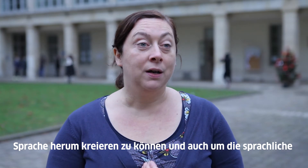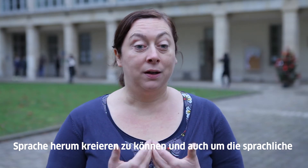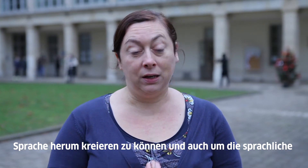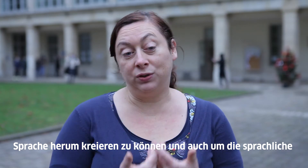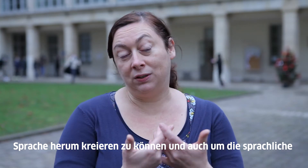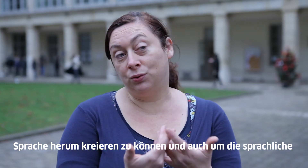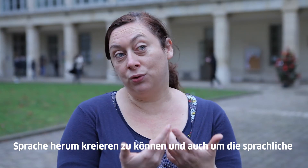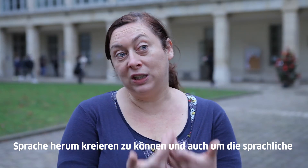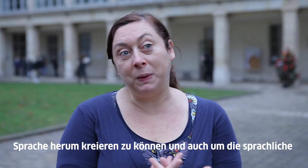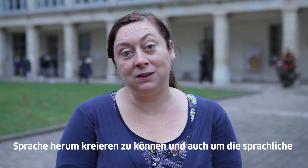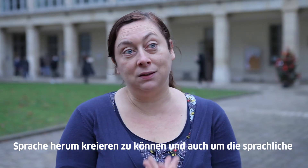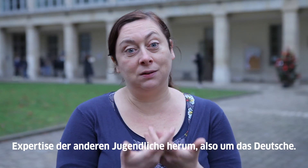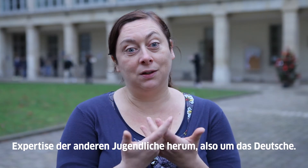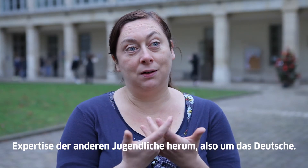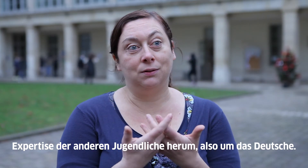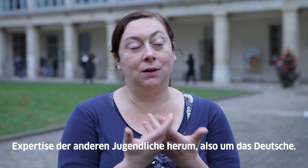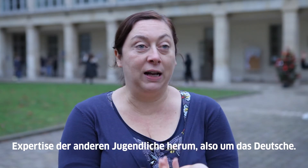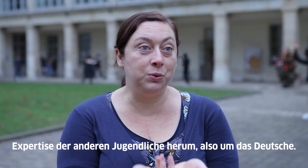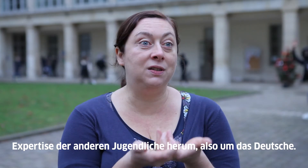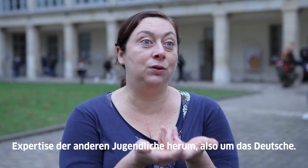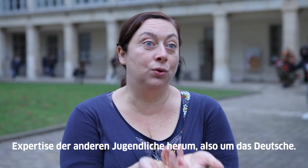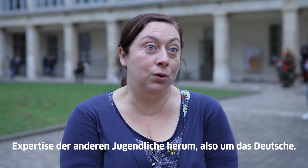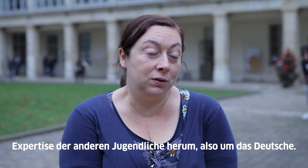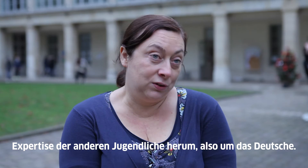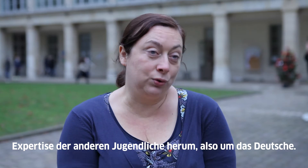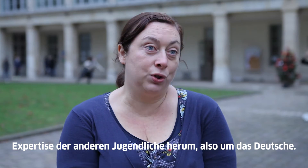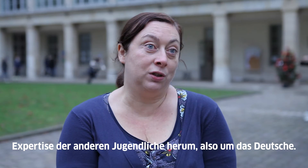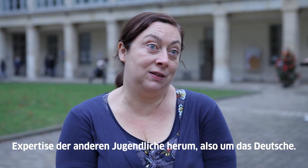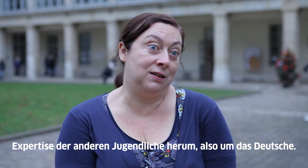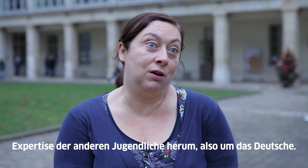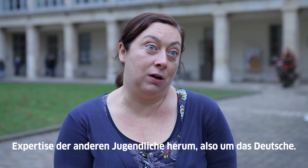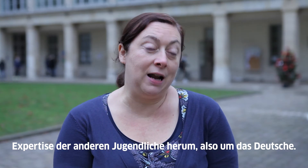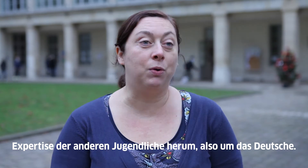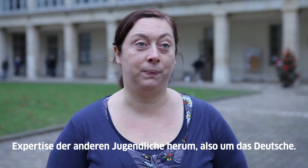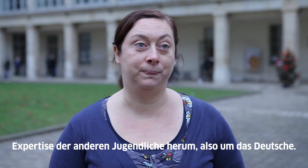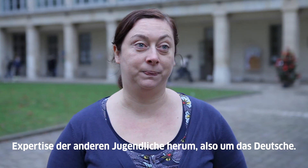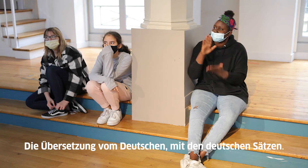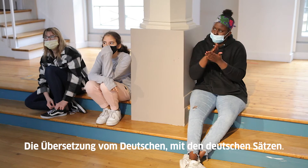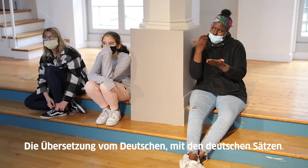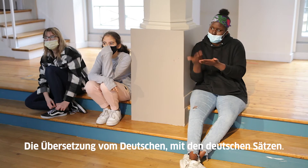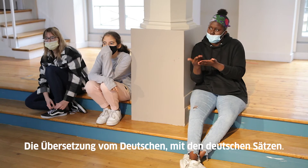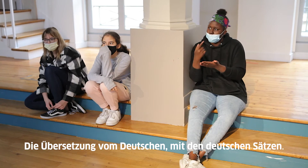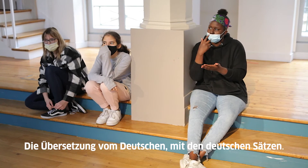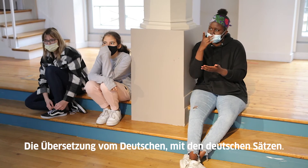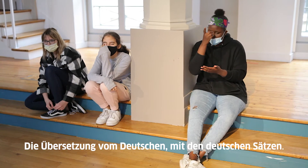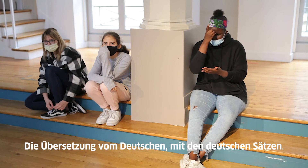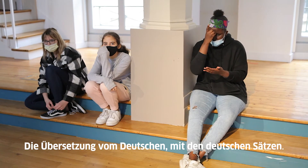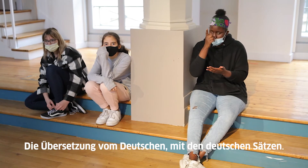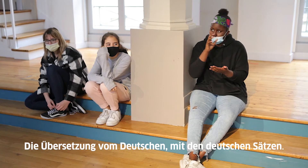et aussi autour de l'expertise linguistique des autres jeunes, c'est-à-dire l'allemand. Et la